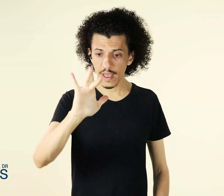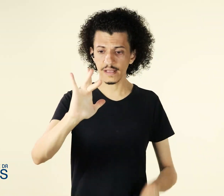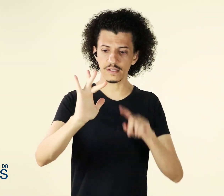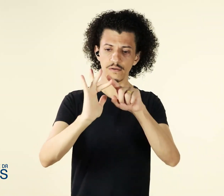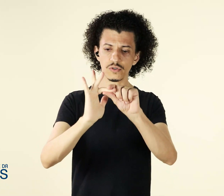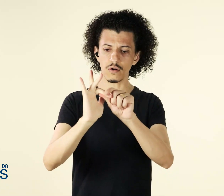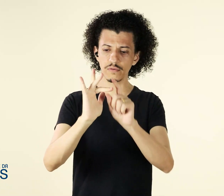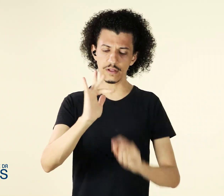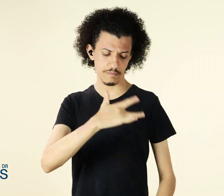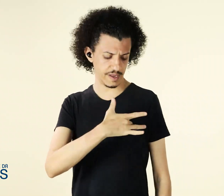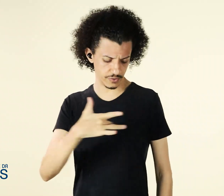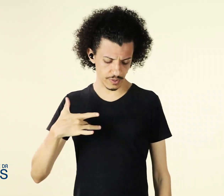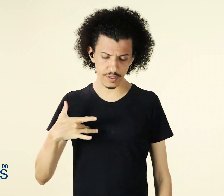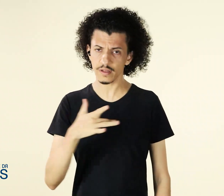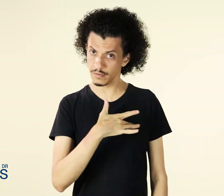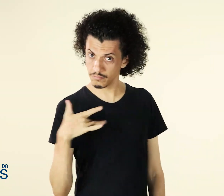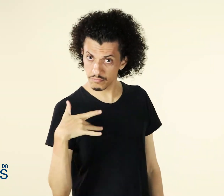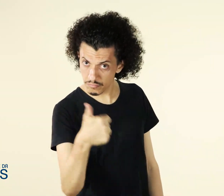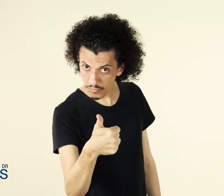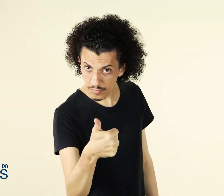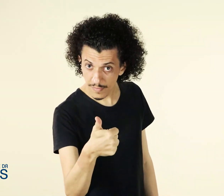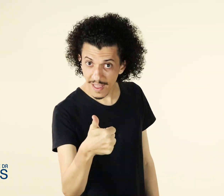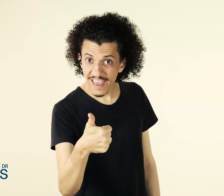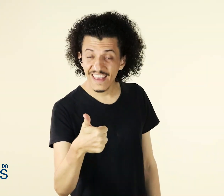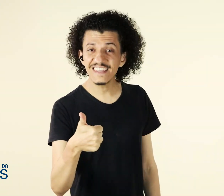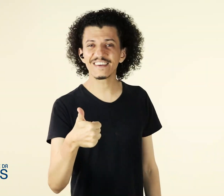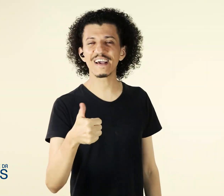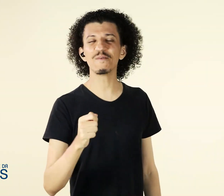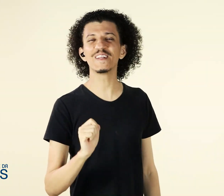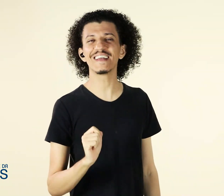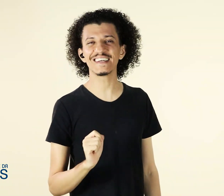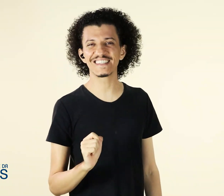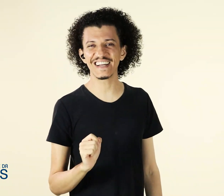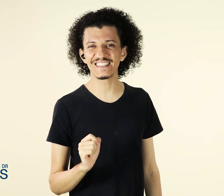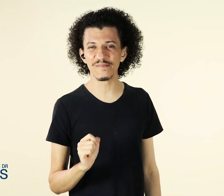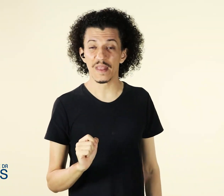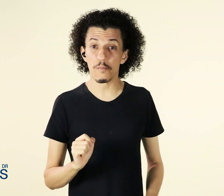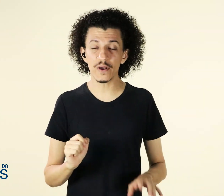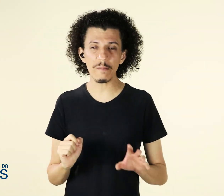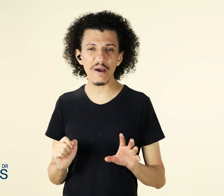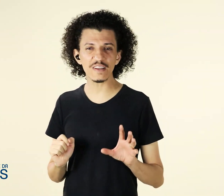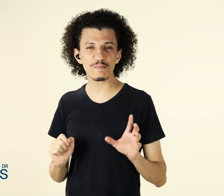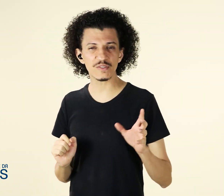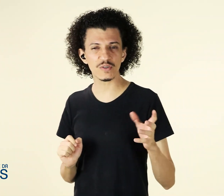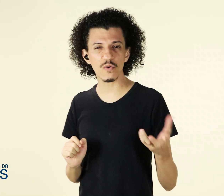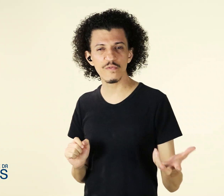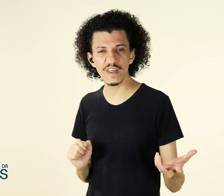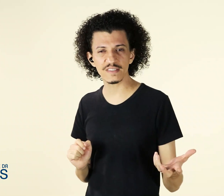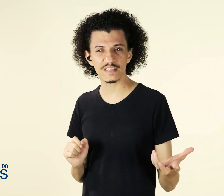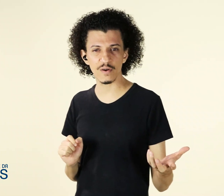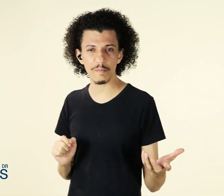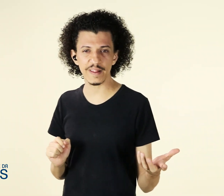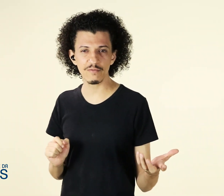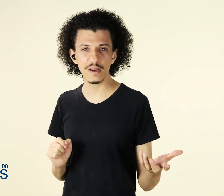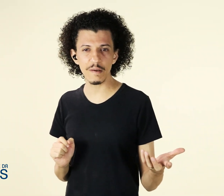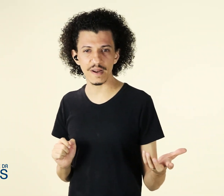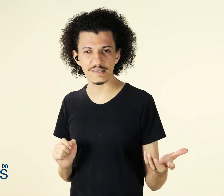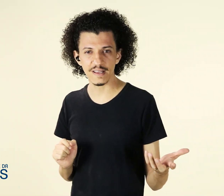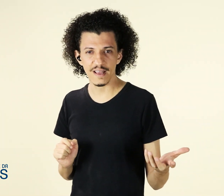Assim, ó, só com o dedo médio tocando aqui. Isso aqui é muito interessante, porque a maioria das pessoas ouvintes que estão aprendendo Libras